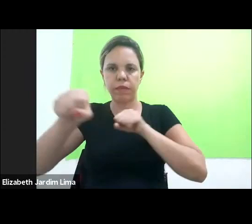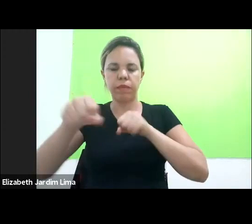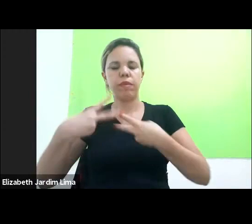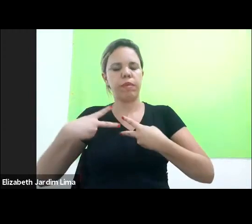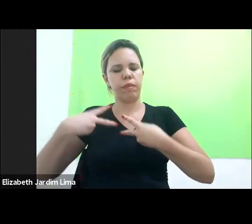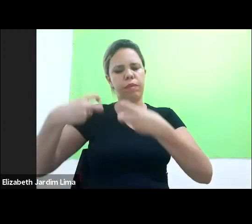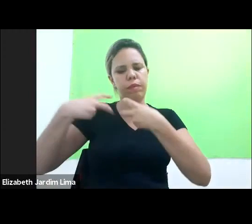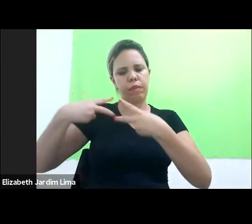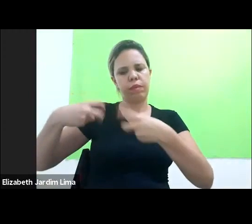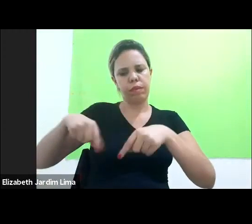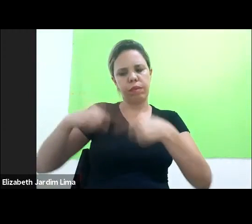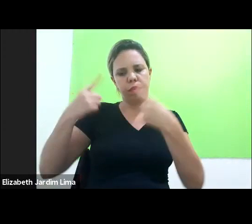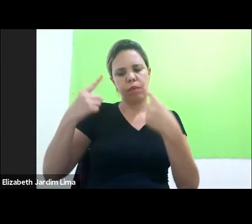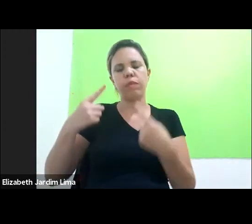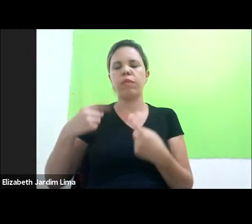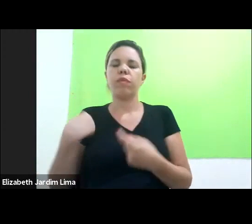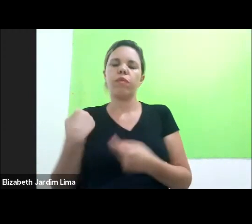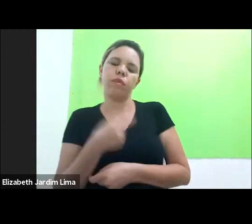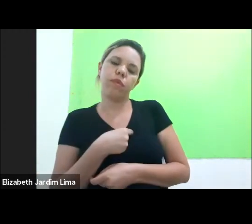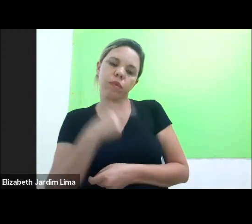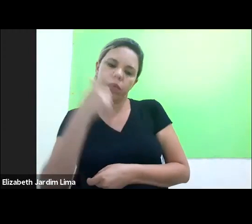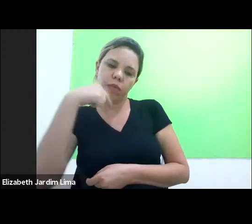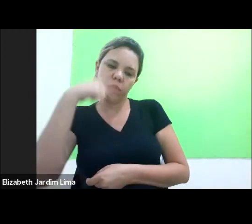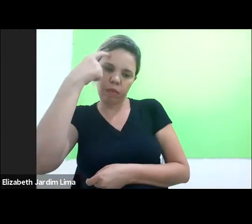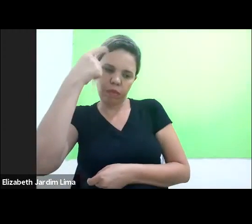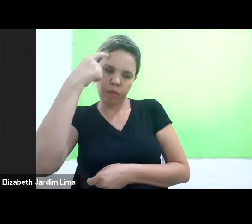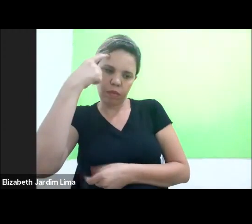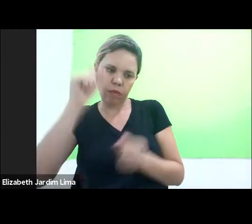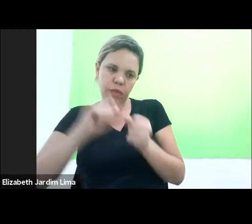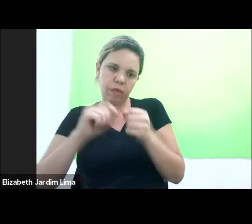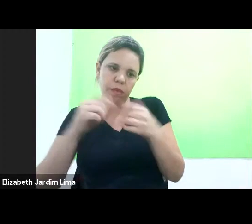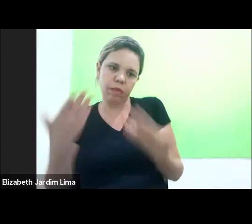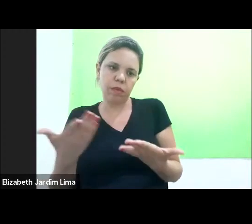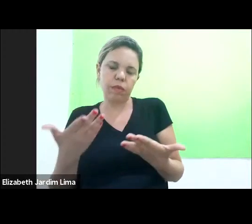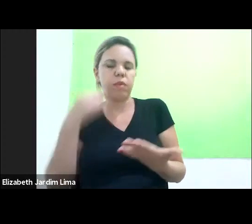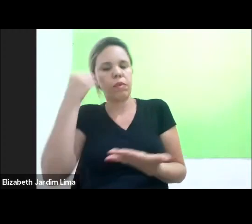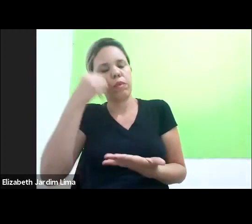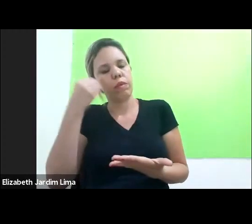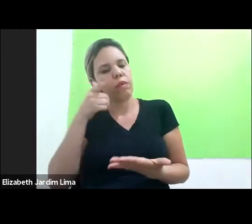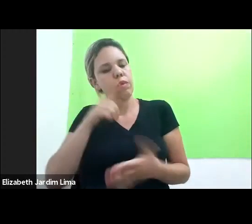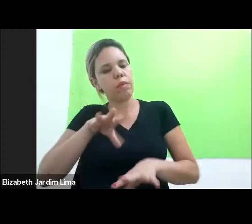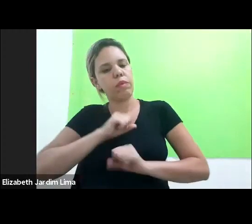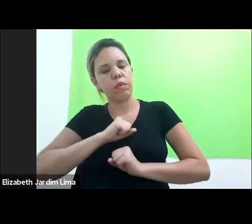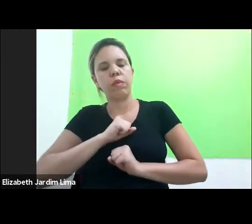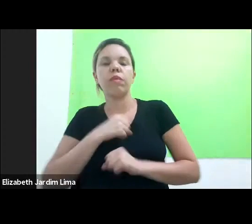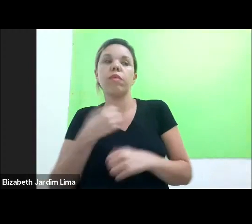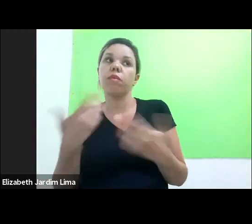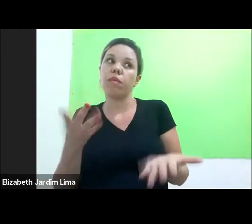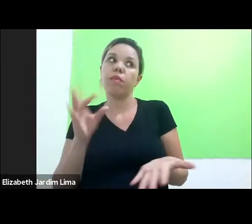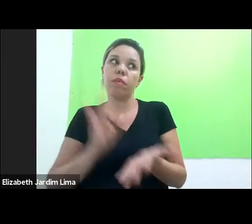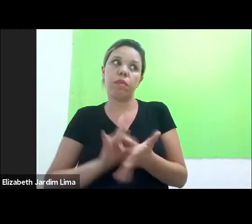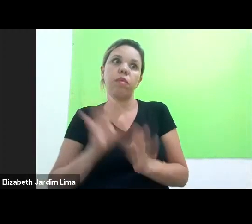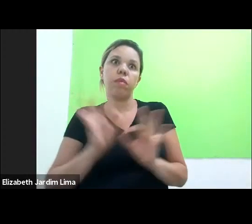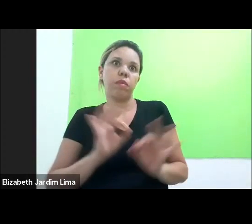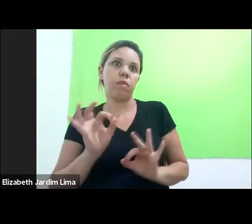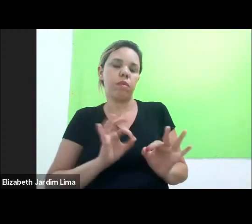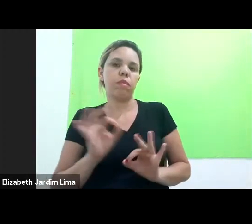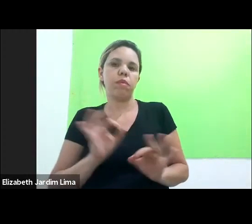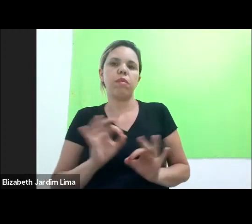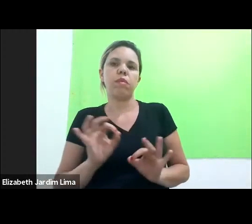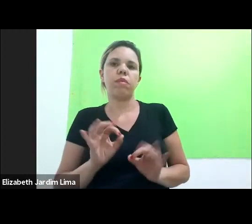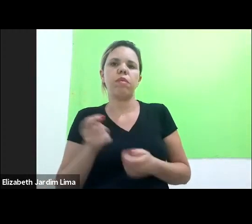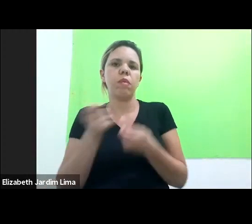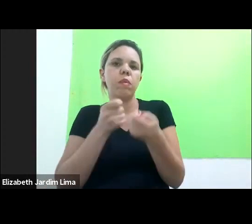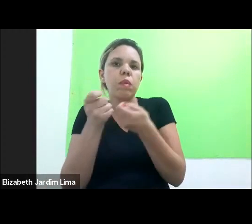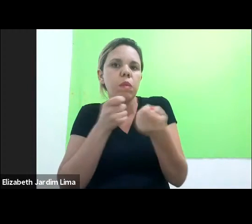desafio também de pensar o que eu faço com essa bagagem que eu adquiri. Será que realmente eu estou preparada para lidar com